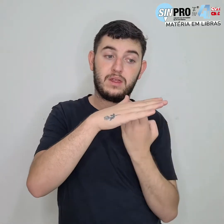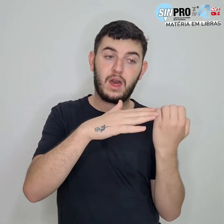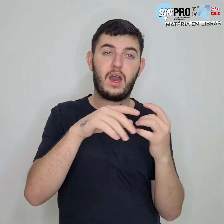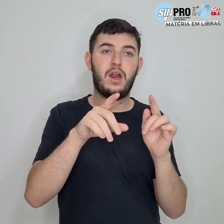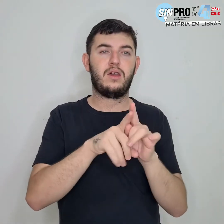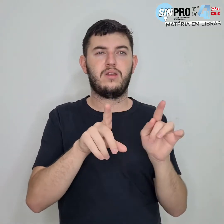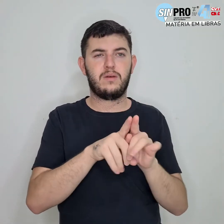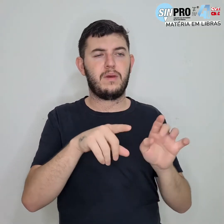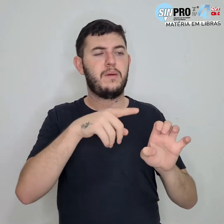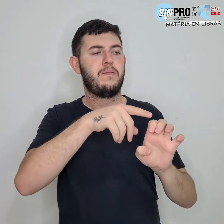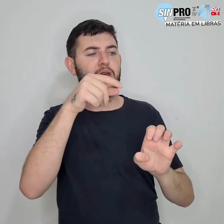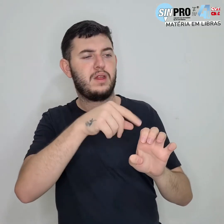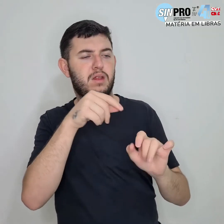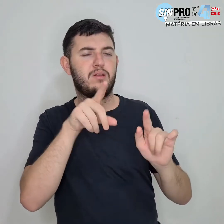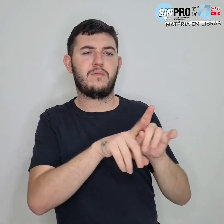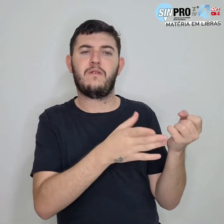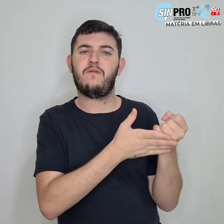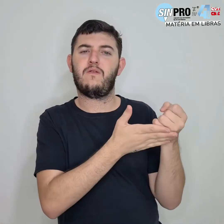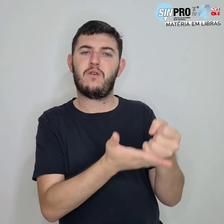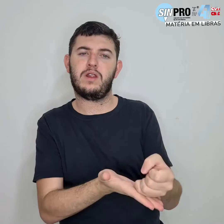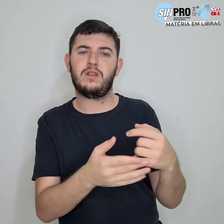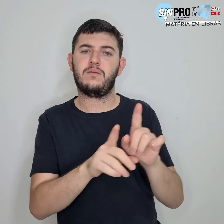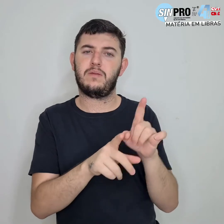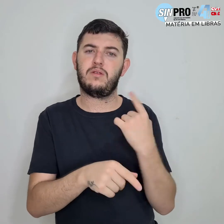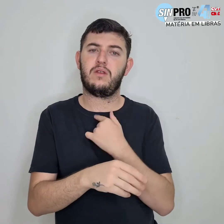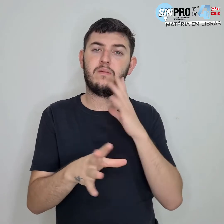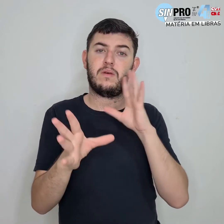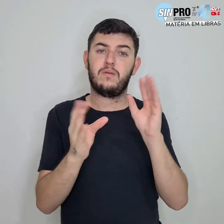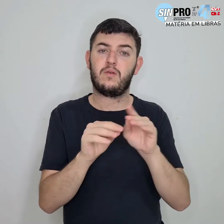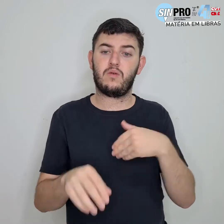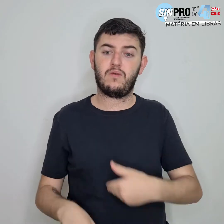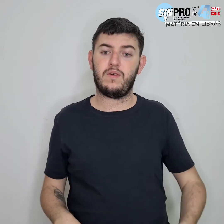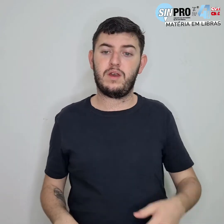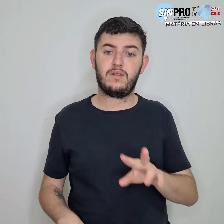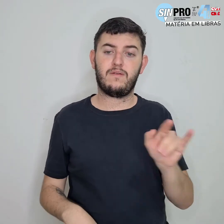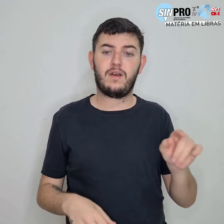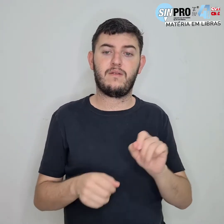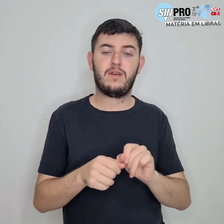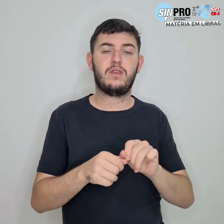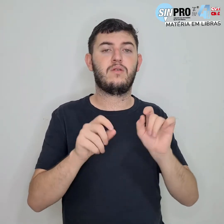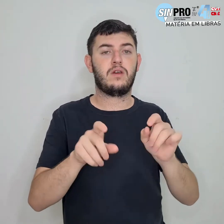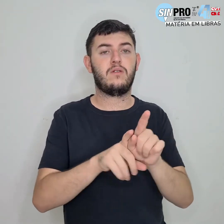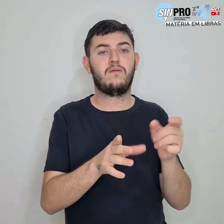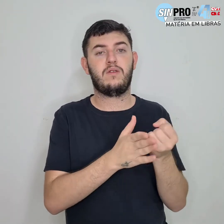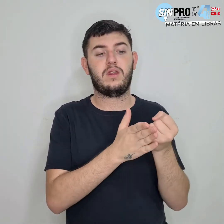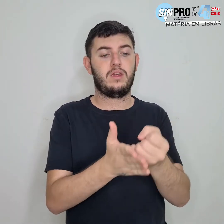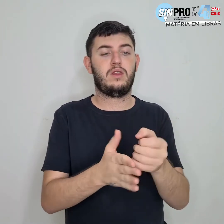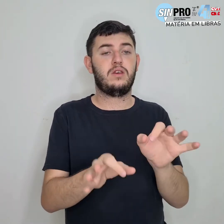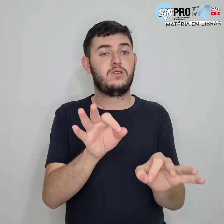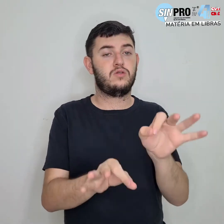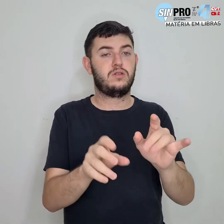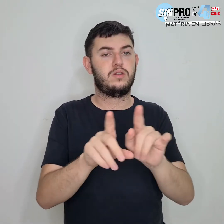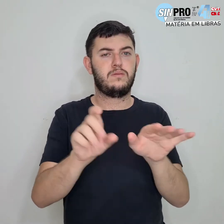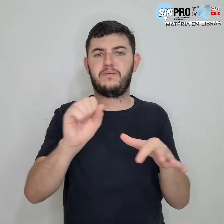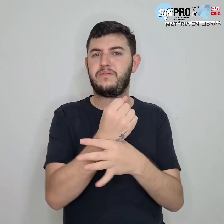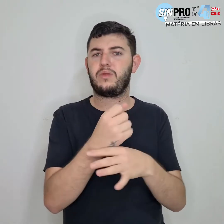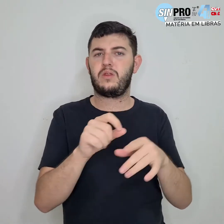fornecedores, o Estado deveria apenas prestar diretamente justiça e segurança, devendo cobrar o resto do